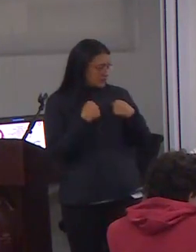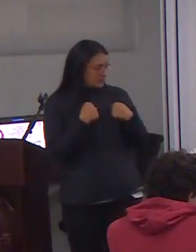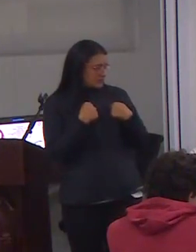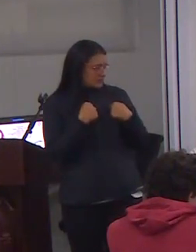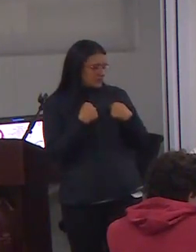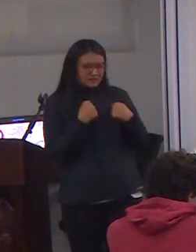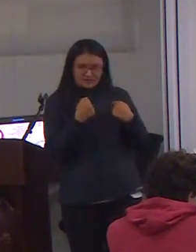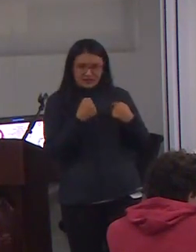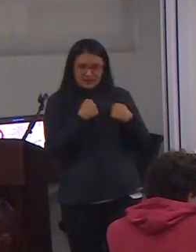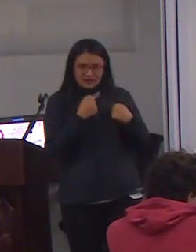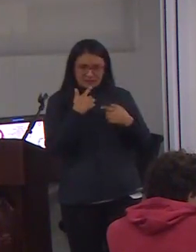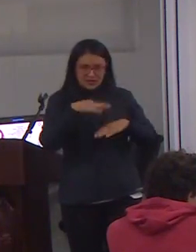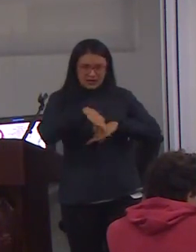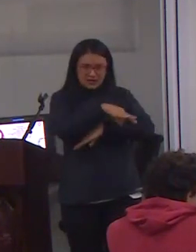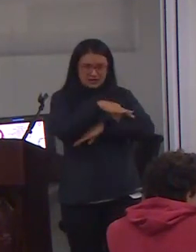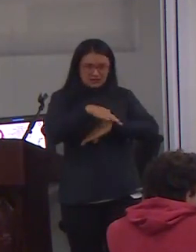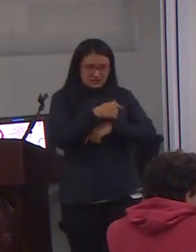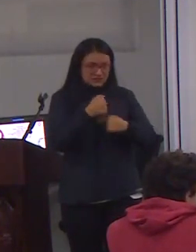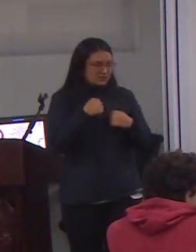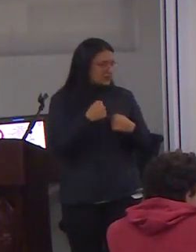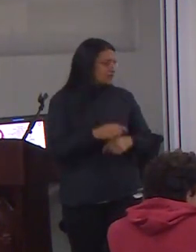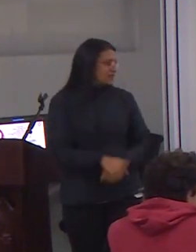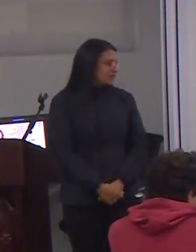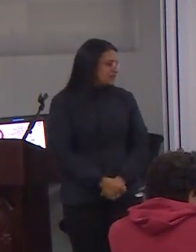arquitectónica dice ahí no, no, no